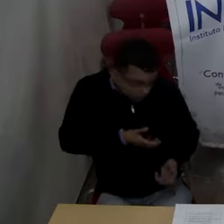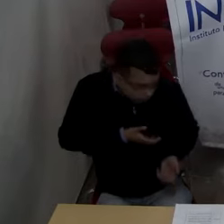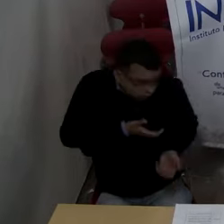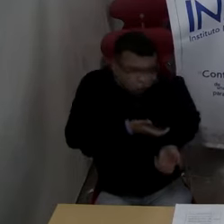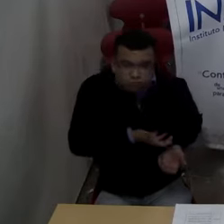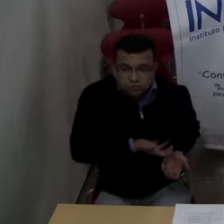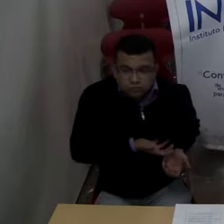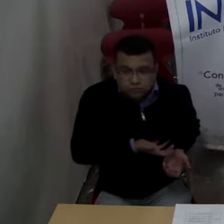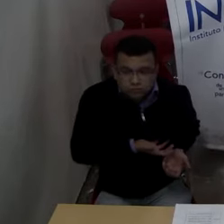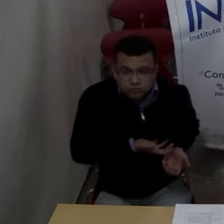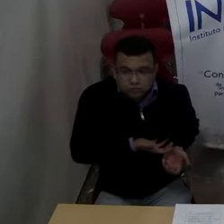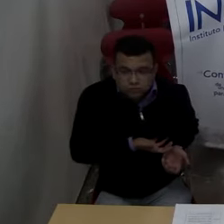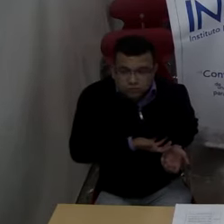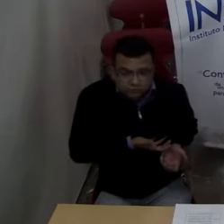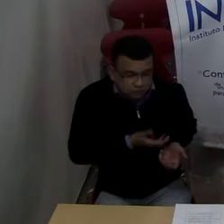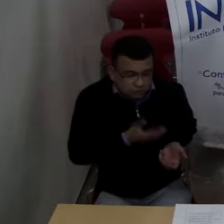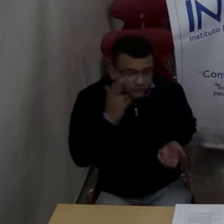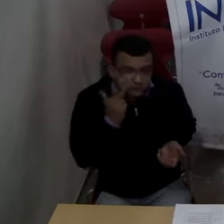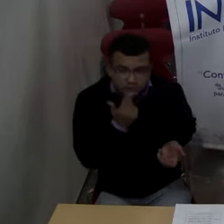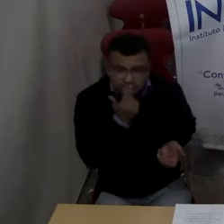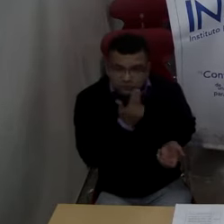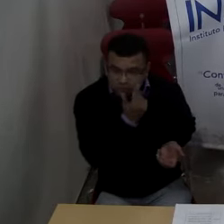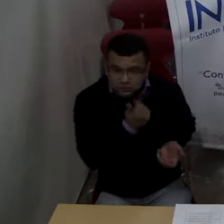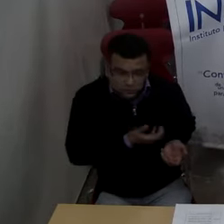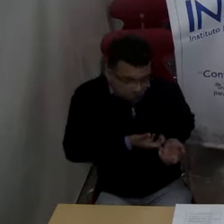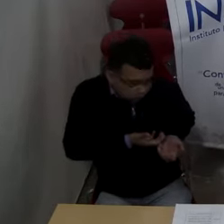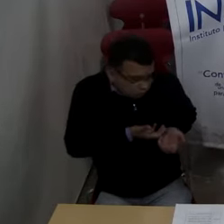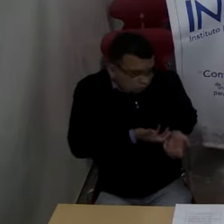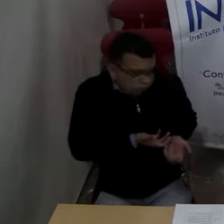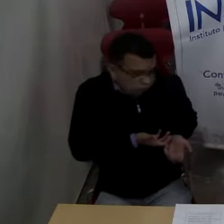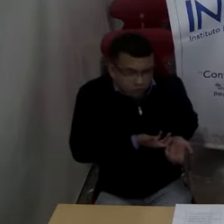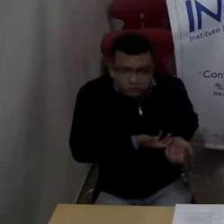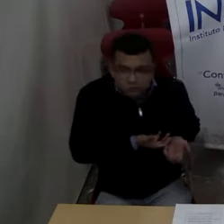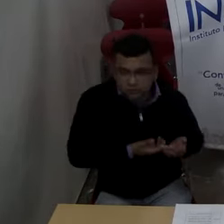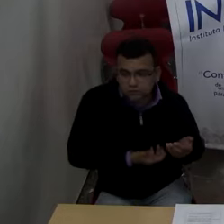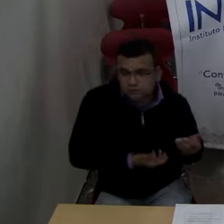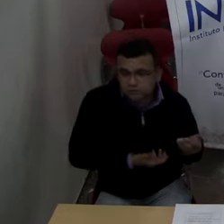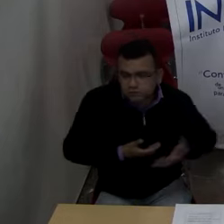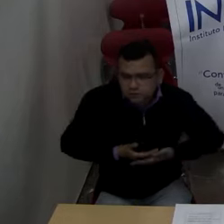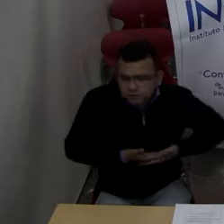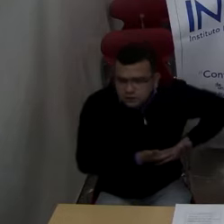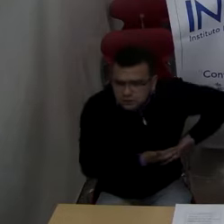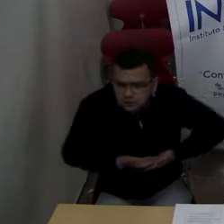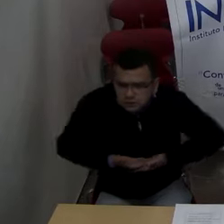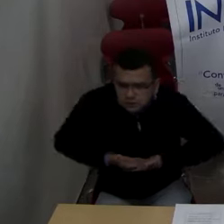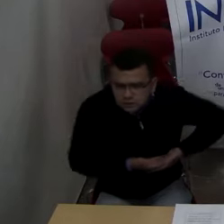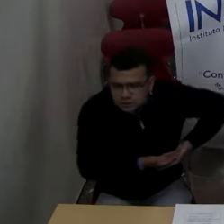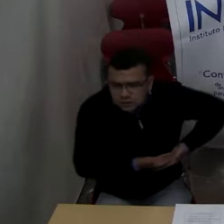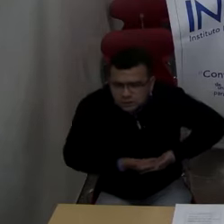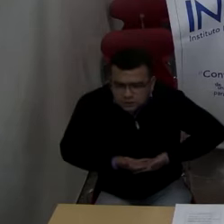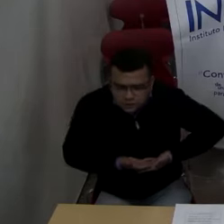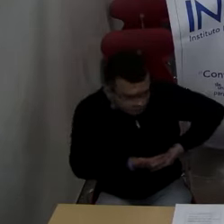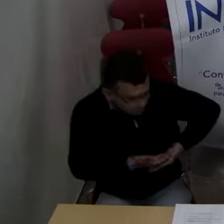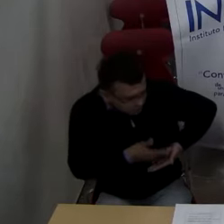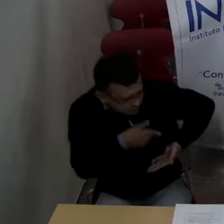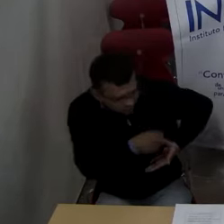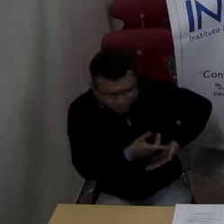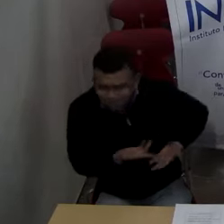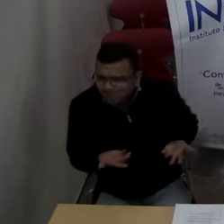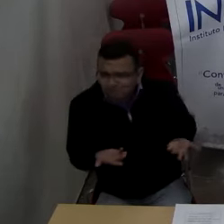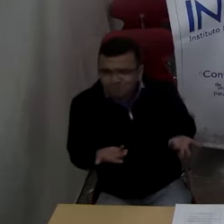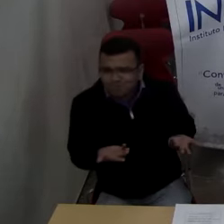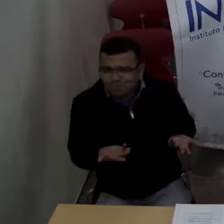enferma, que quedó hospitalizada o el bebé está hospitalizado, hay que proporcionarle